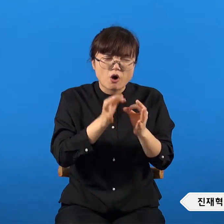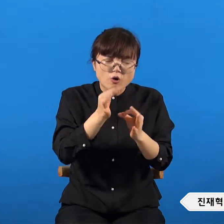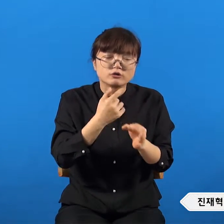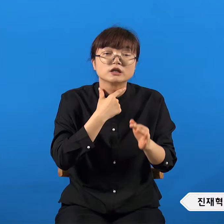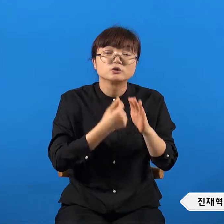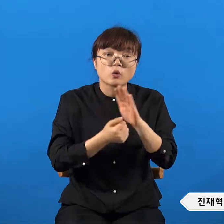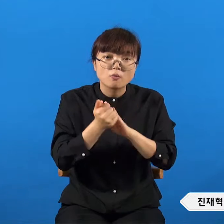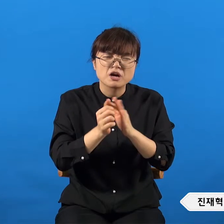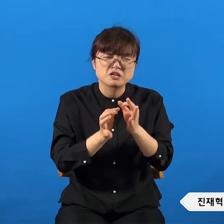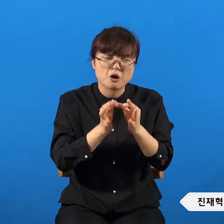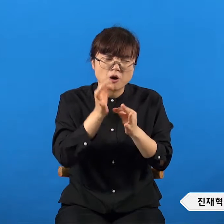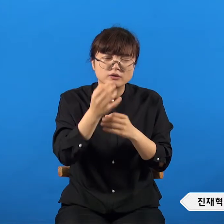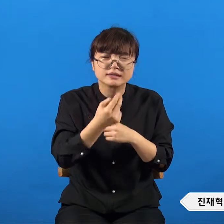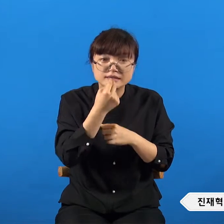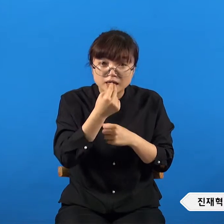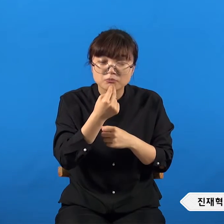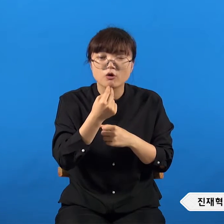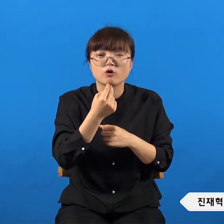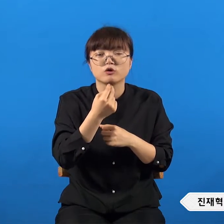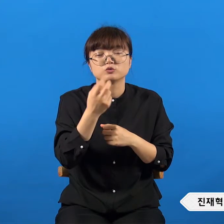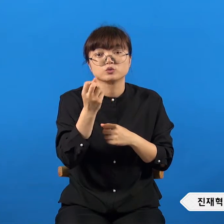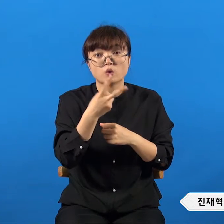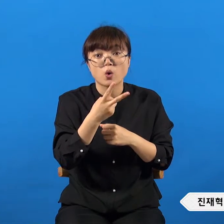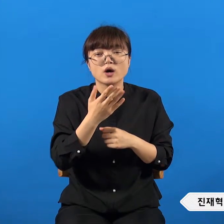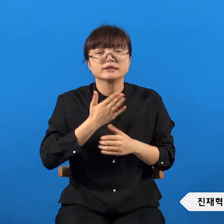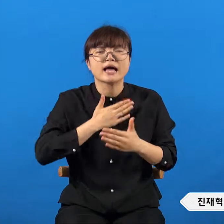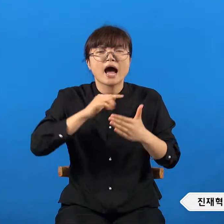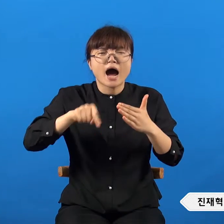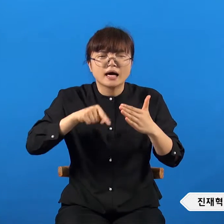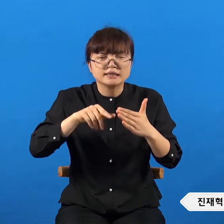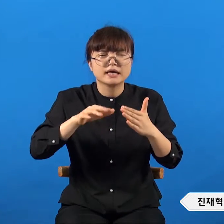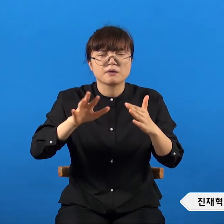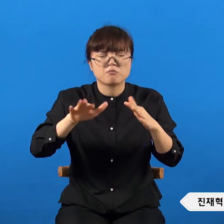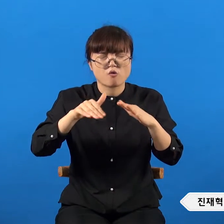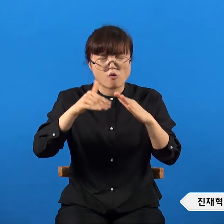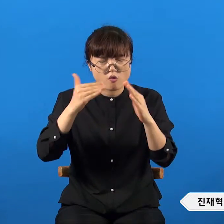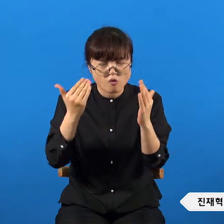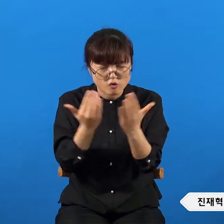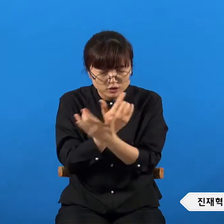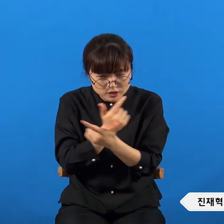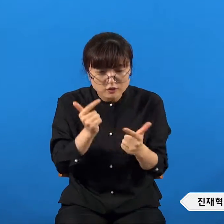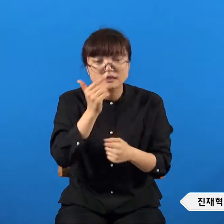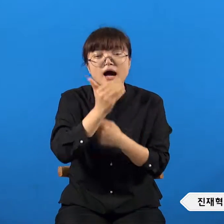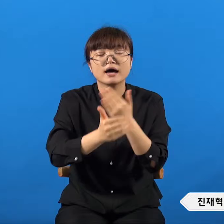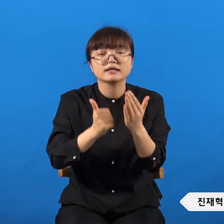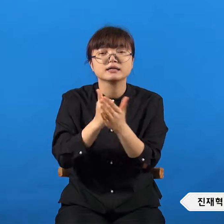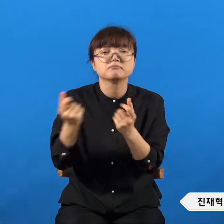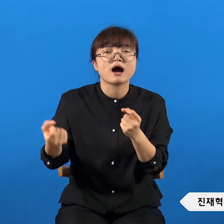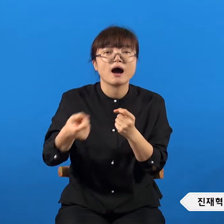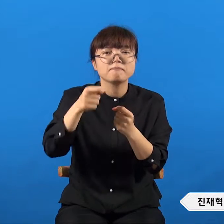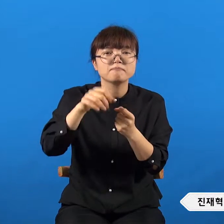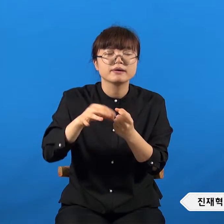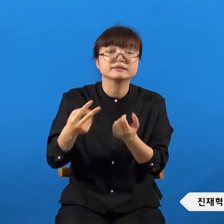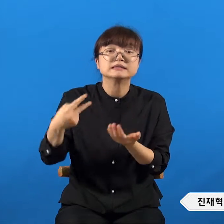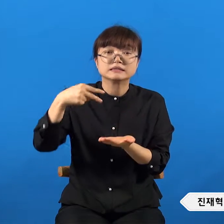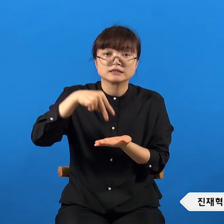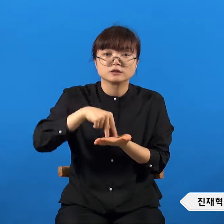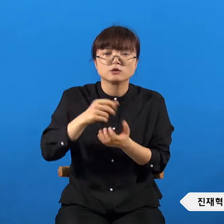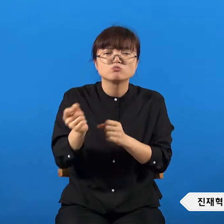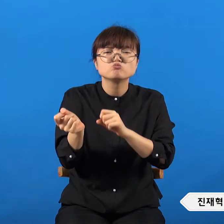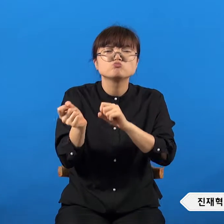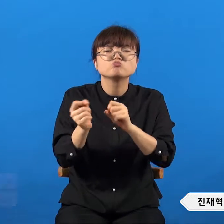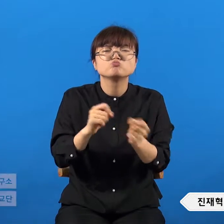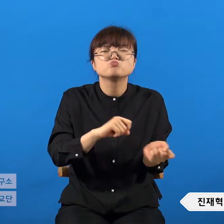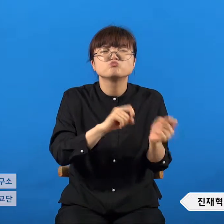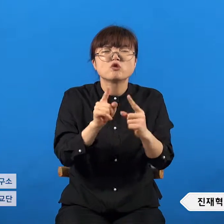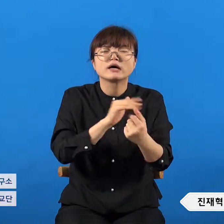아니라, 영원한 생명뿐만 아니라 내 안에 있는 모든 것에 하나님 앞에 쓰는 부활의 능력,